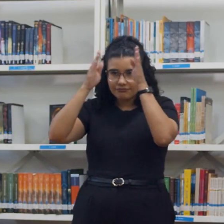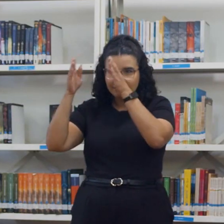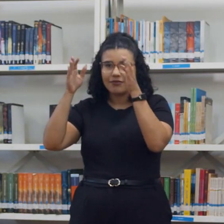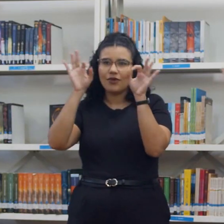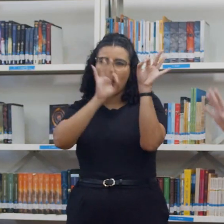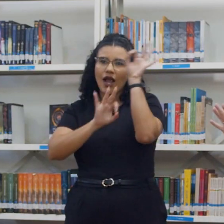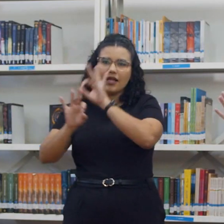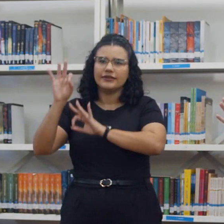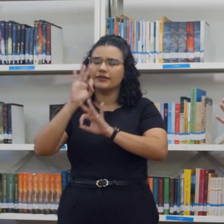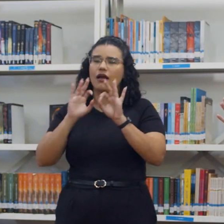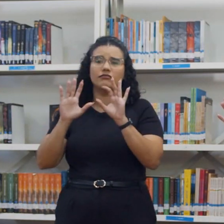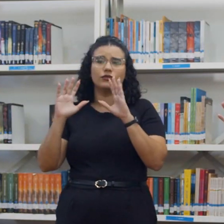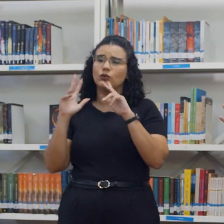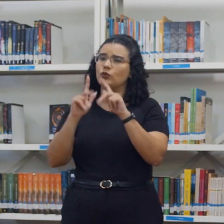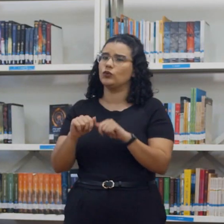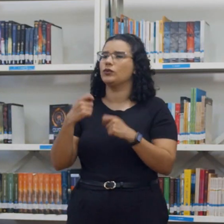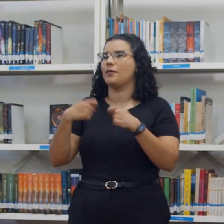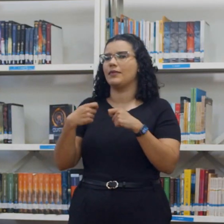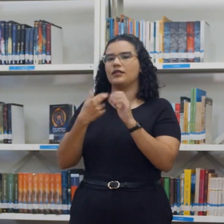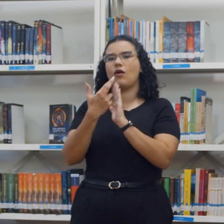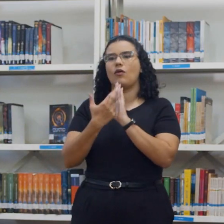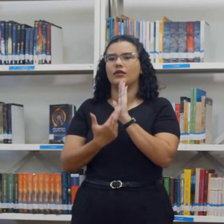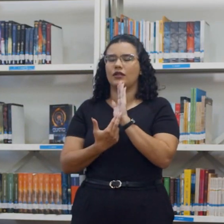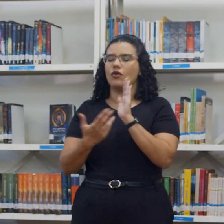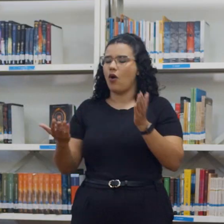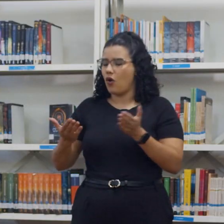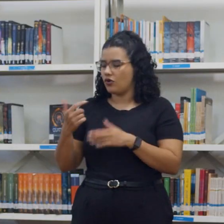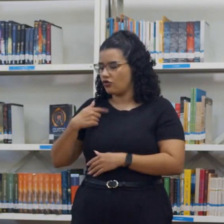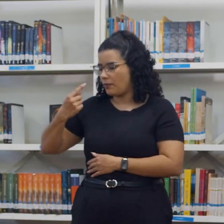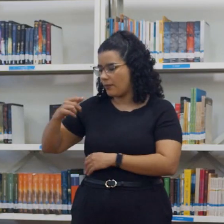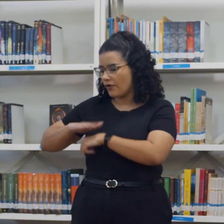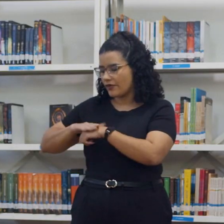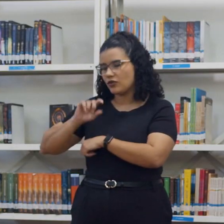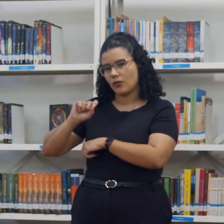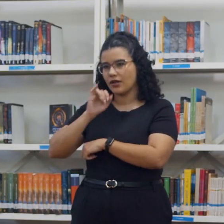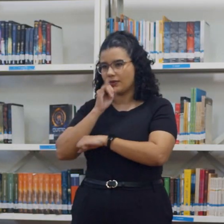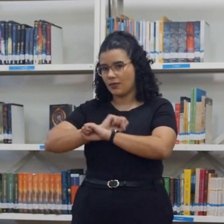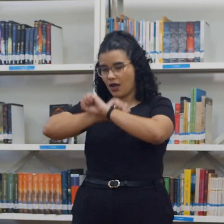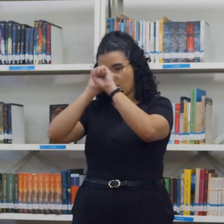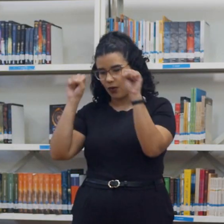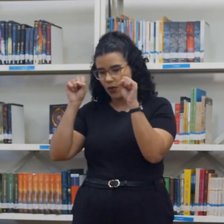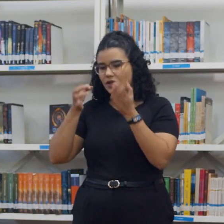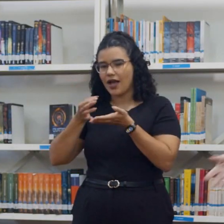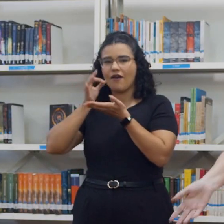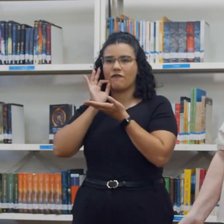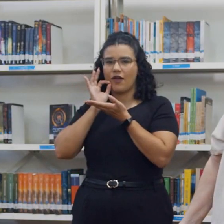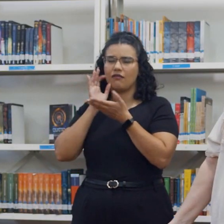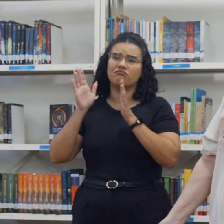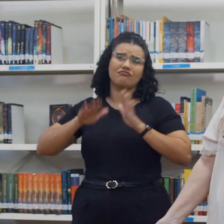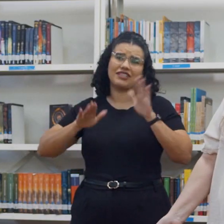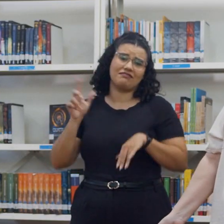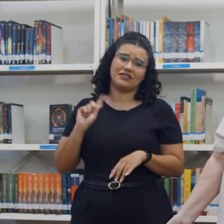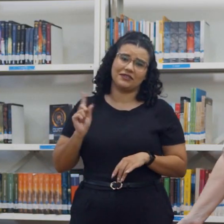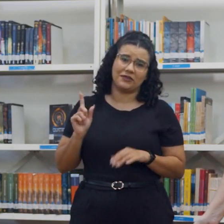organizar a sua... Tudo é roteiro. O que eu vou fazer hoje primeiro? Aí eu acordo, tomo café da manhã. Nem